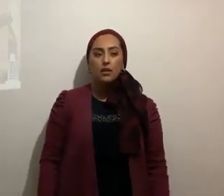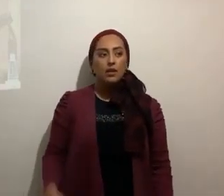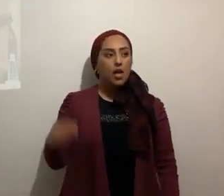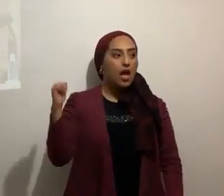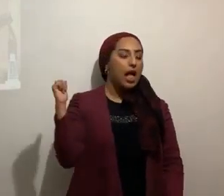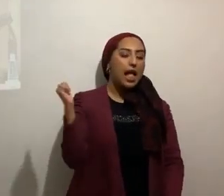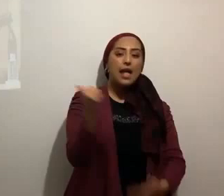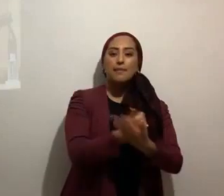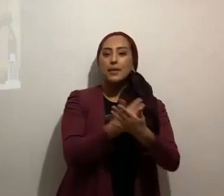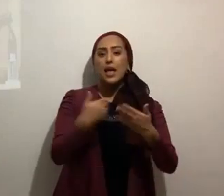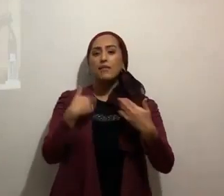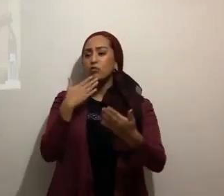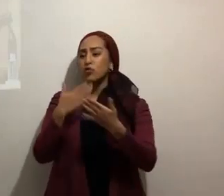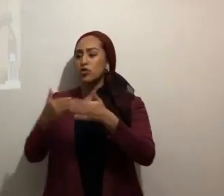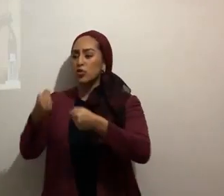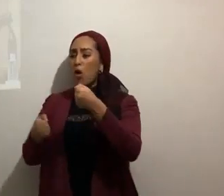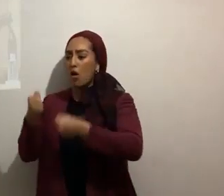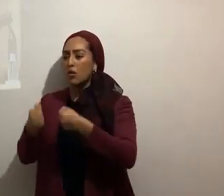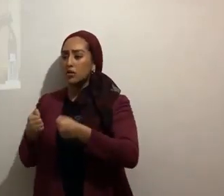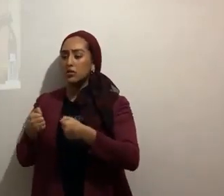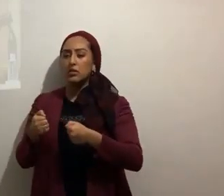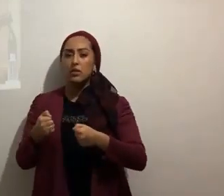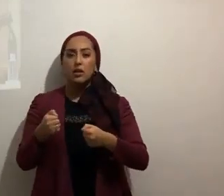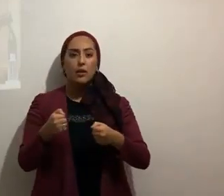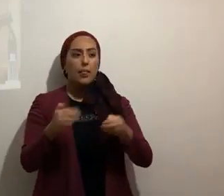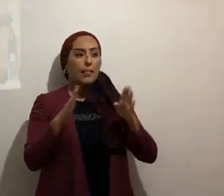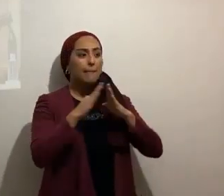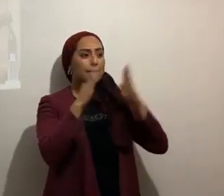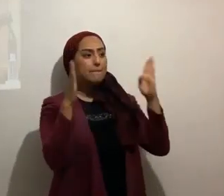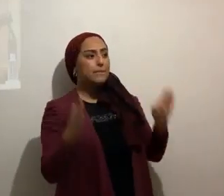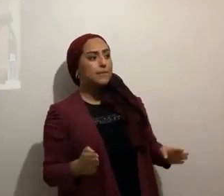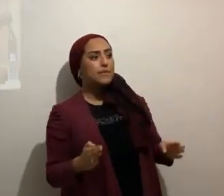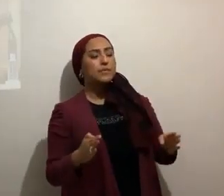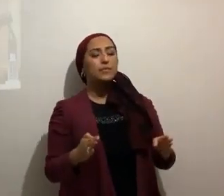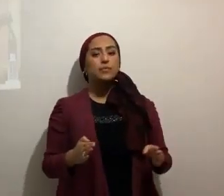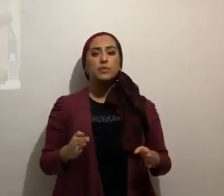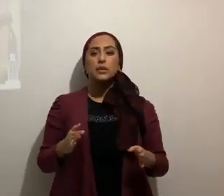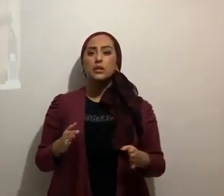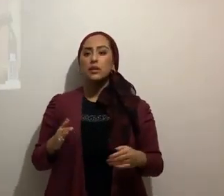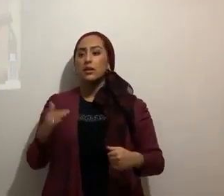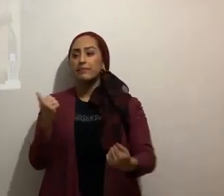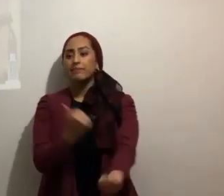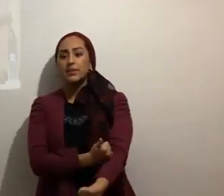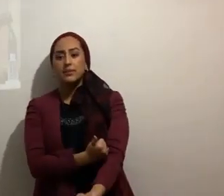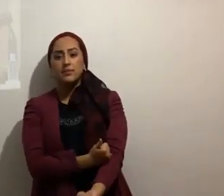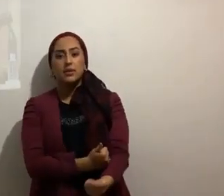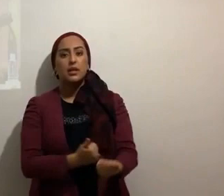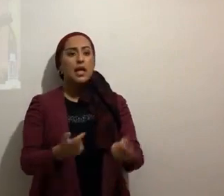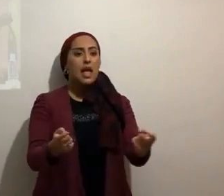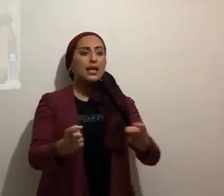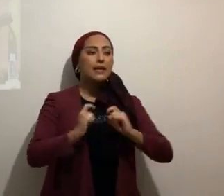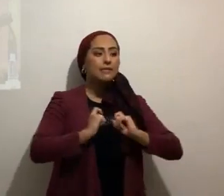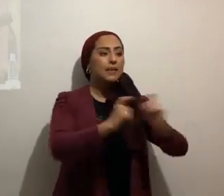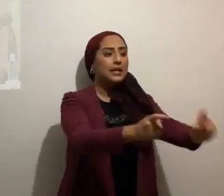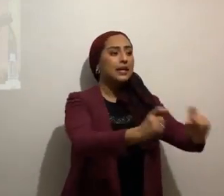Todo placer. Tener buenos carros, lujos, joyas, drogas, esto, denme,